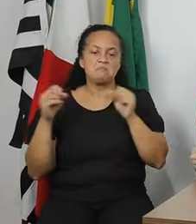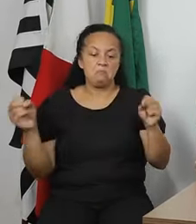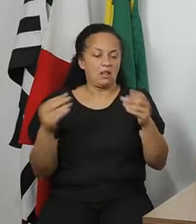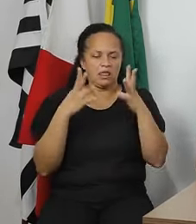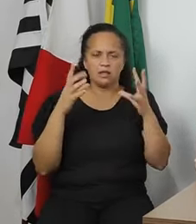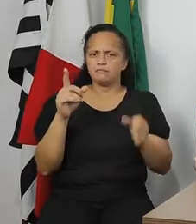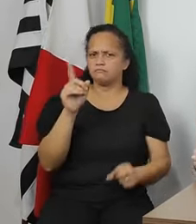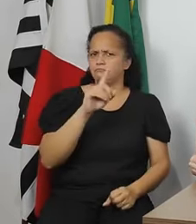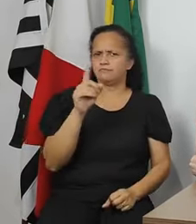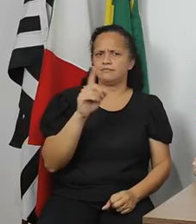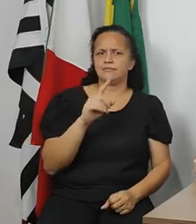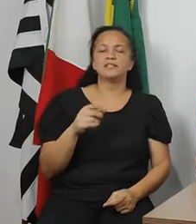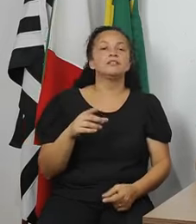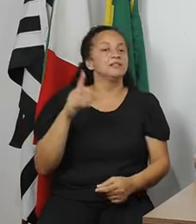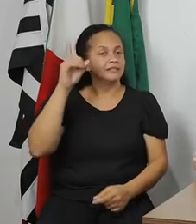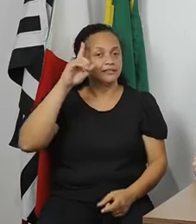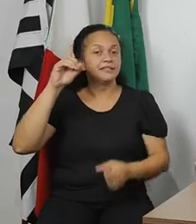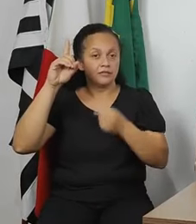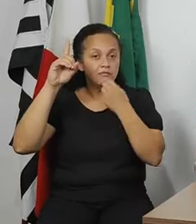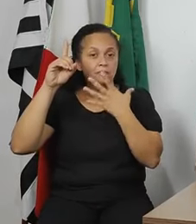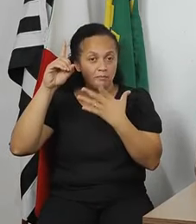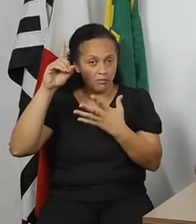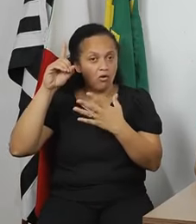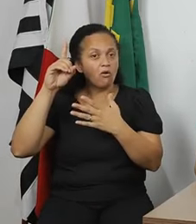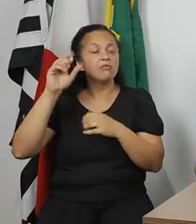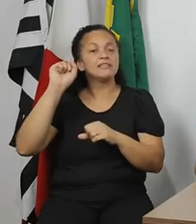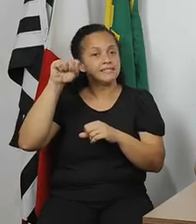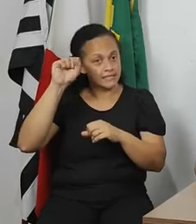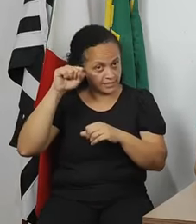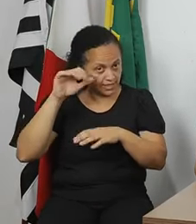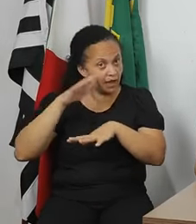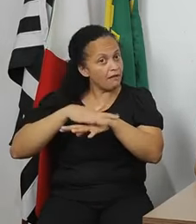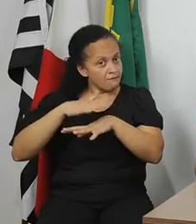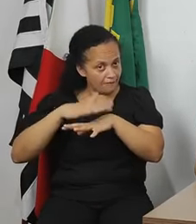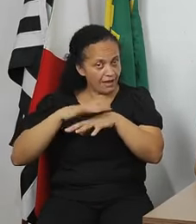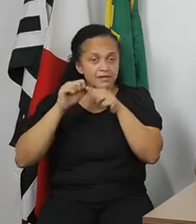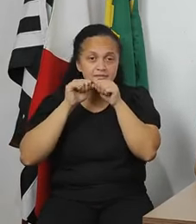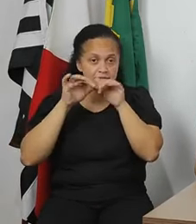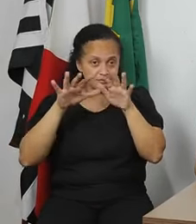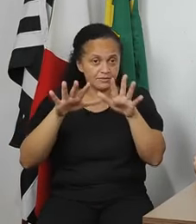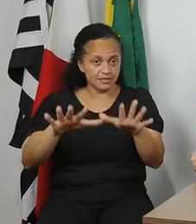consequência, porque Deus é tão bom, Ele é tão misericordioso que até no